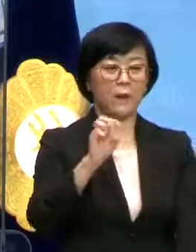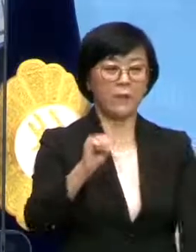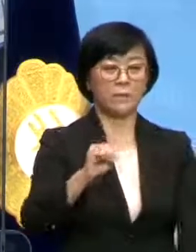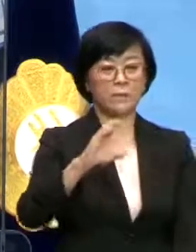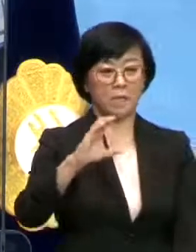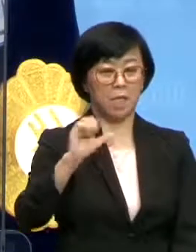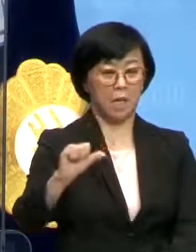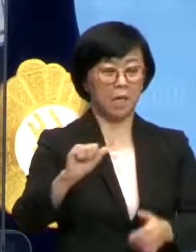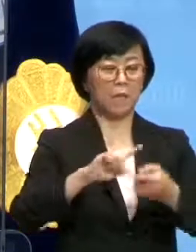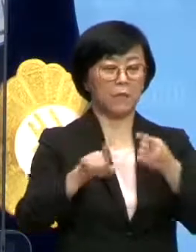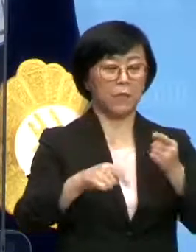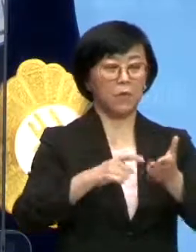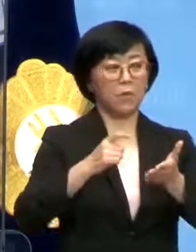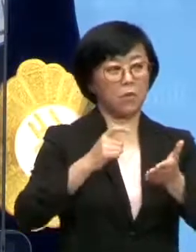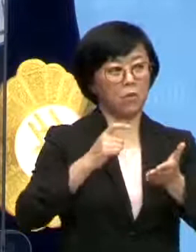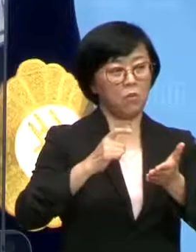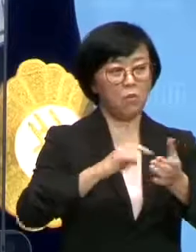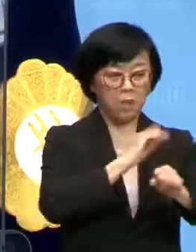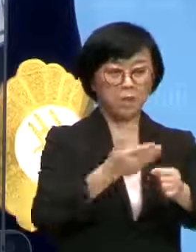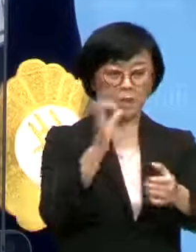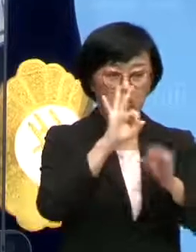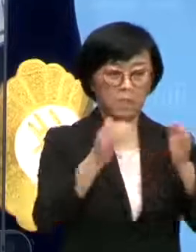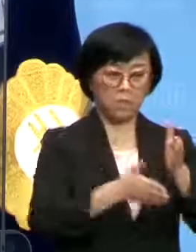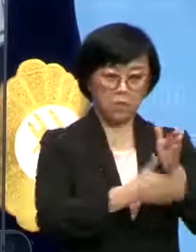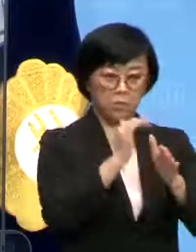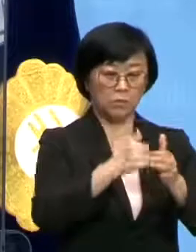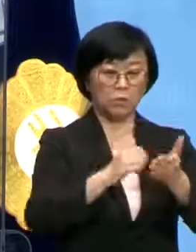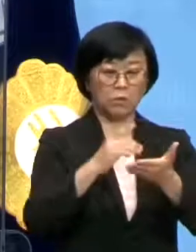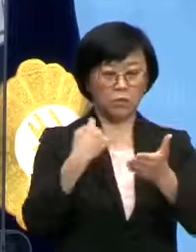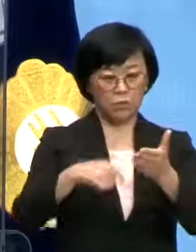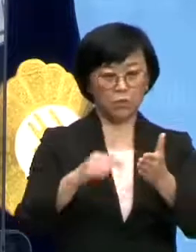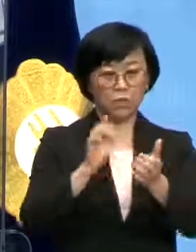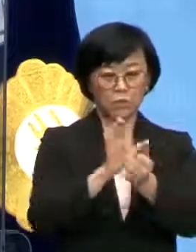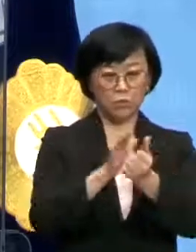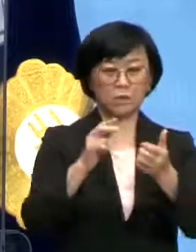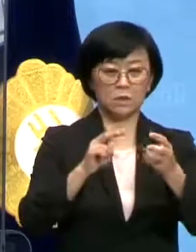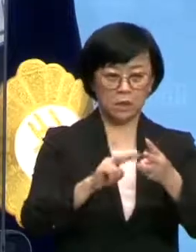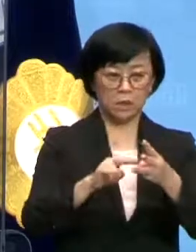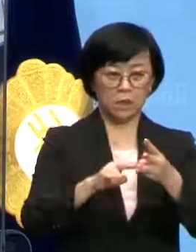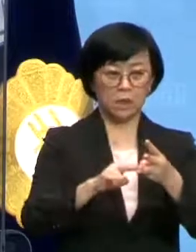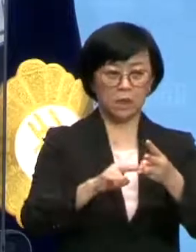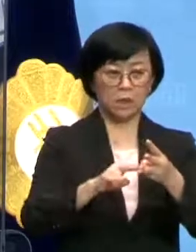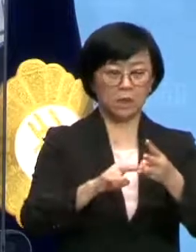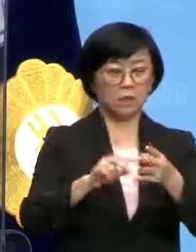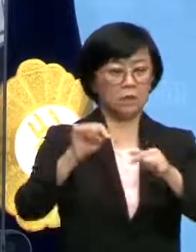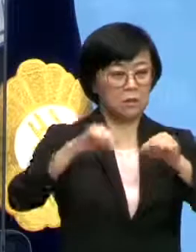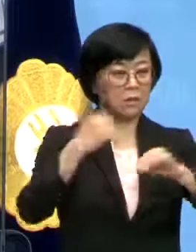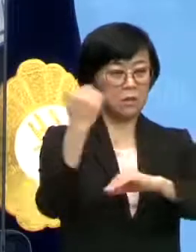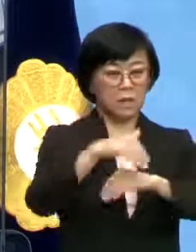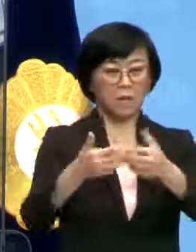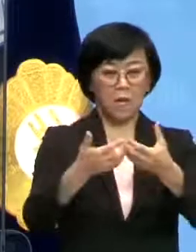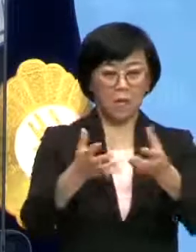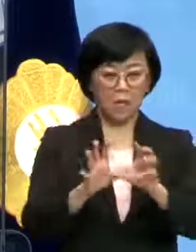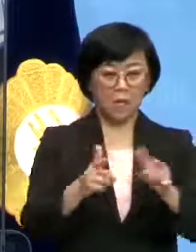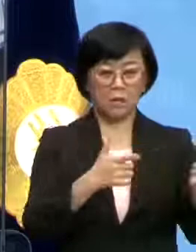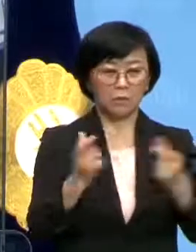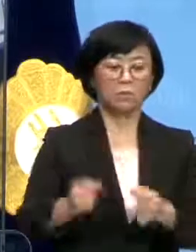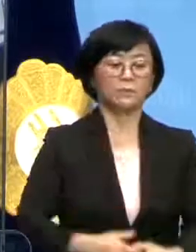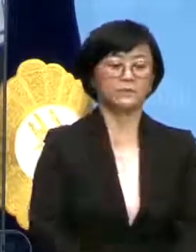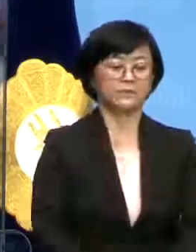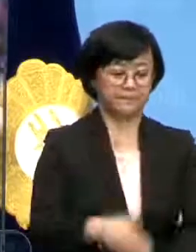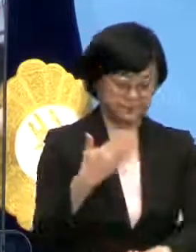소비자 권리찾기 10년 데 한국 소비자 교육지원 세타 한국 소비자 정책 교육 학회 1동